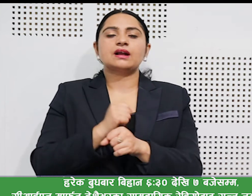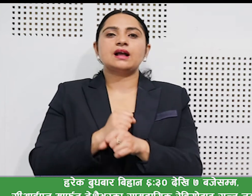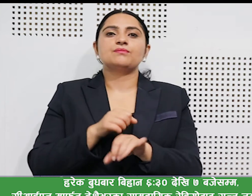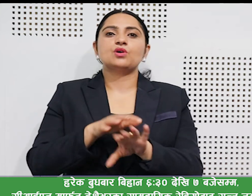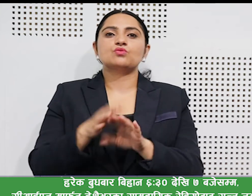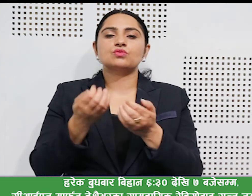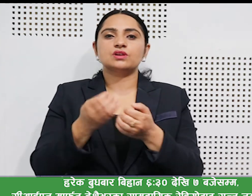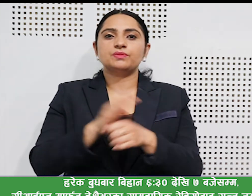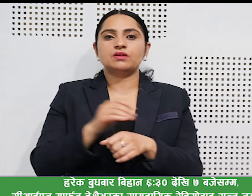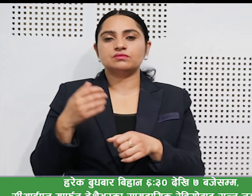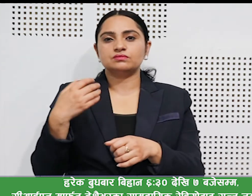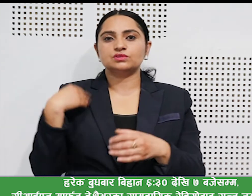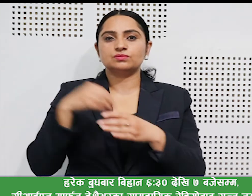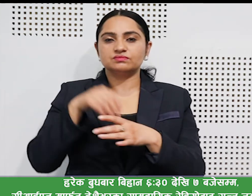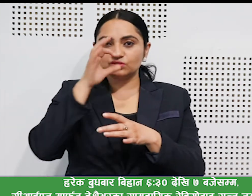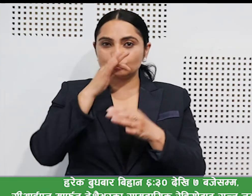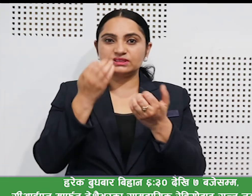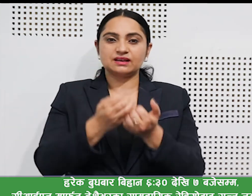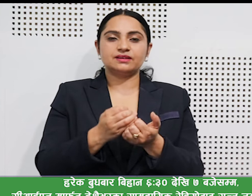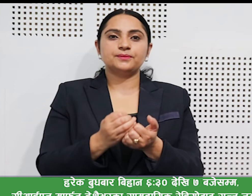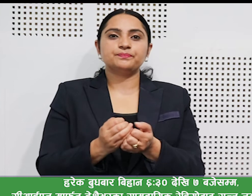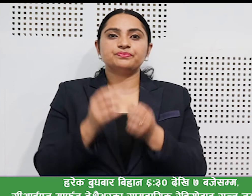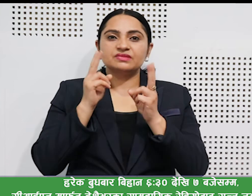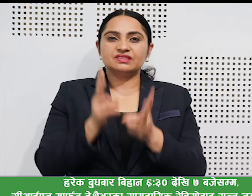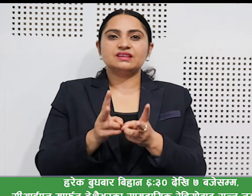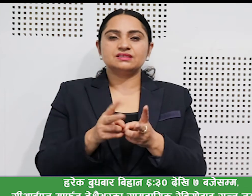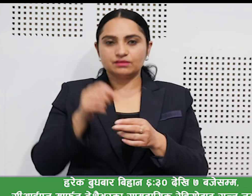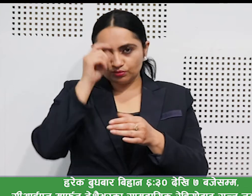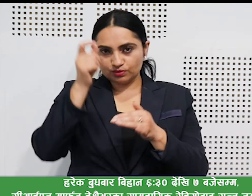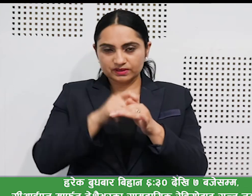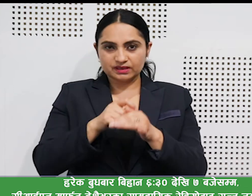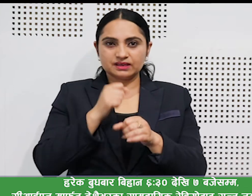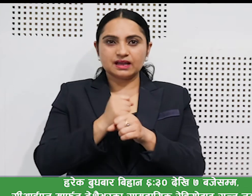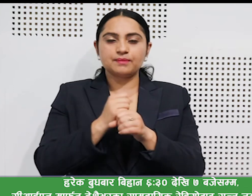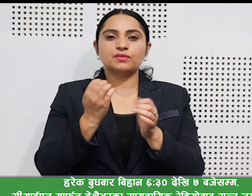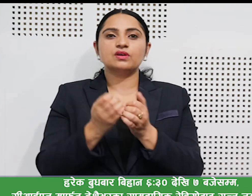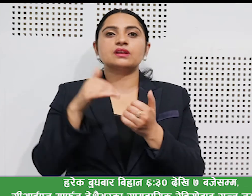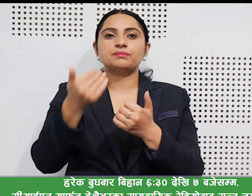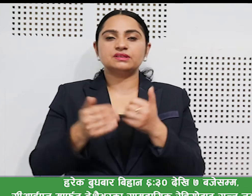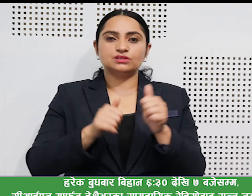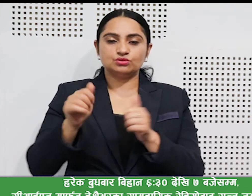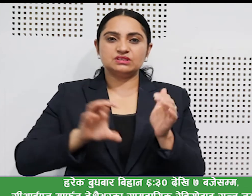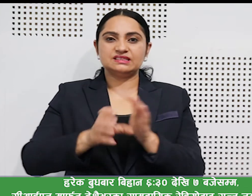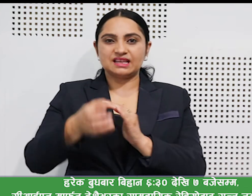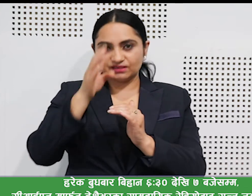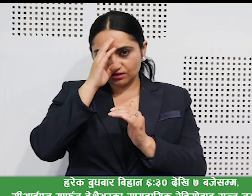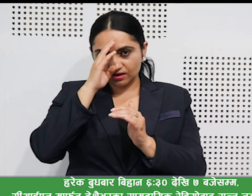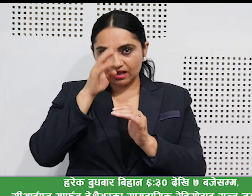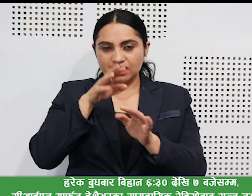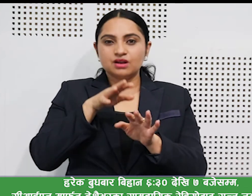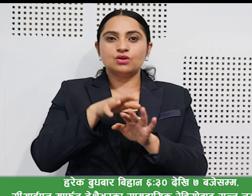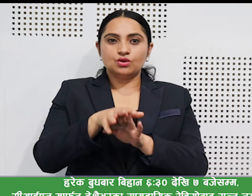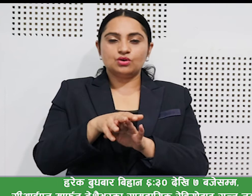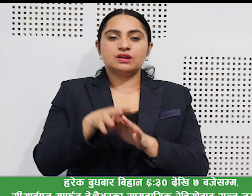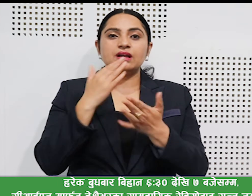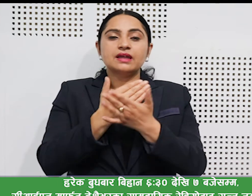गर्दाखेरि उहाँहरूको सहभागितालाई सुनिश्चित गर्ने र त्यसरी पूर्व तयारीको काम गरिसकेपछि जुन स्थानीय शाखाहरूले सचेतना अभियान